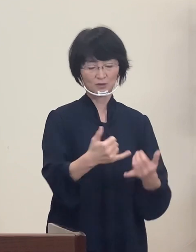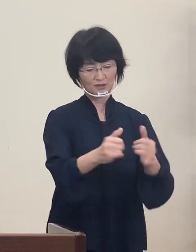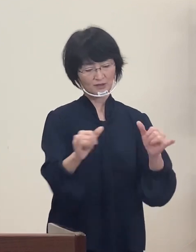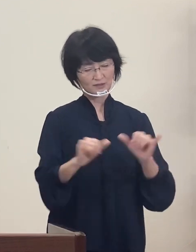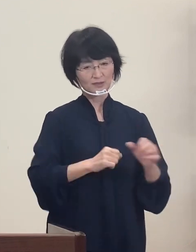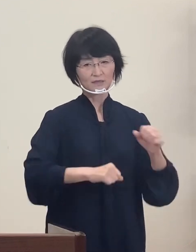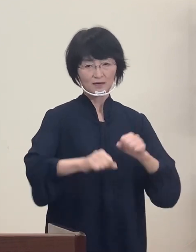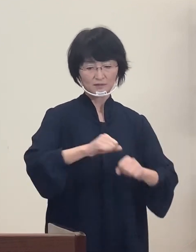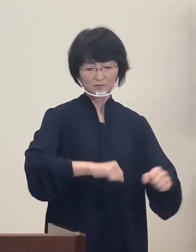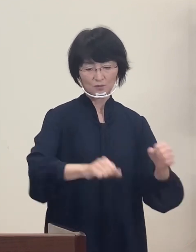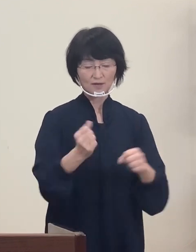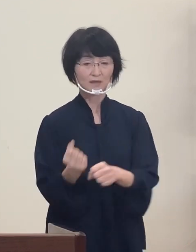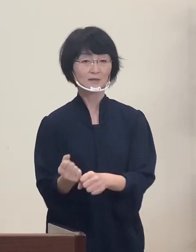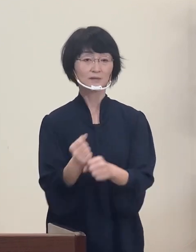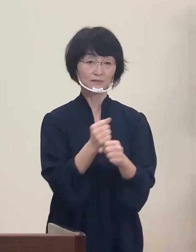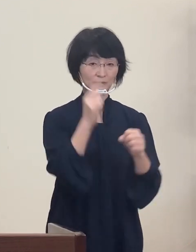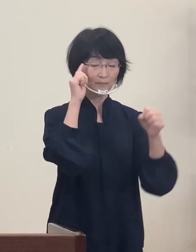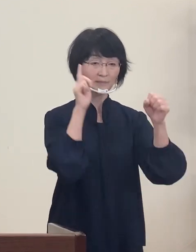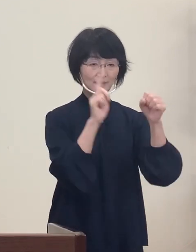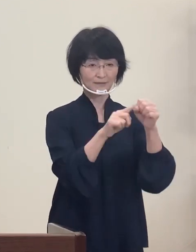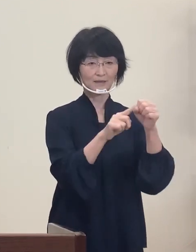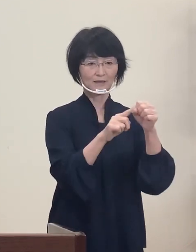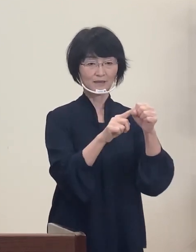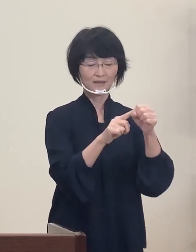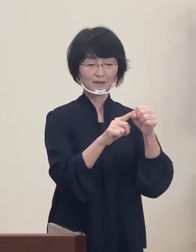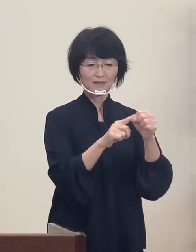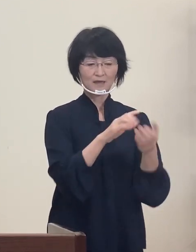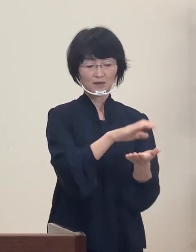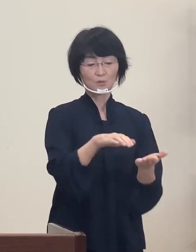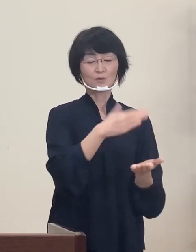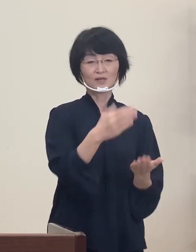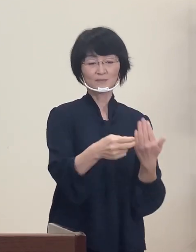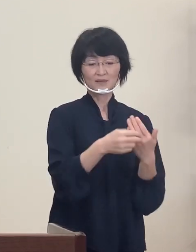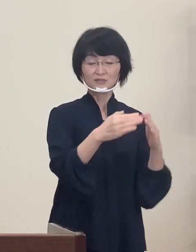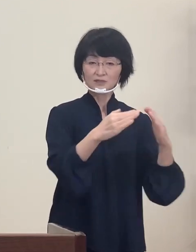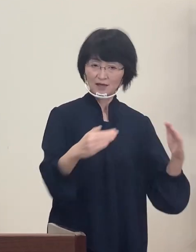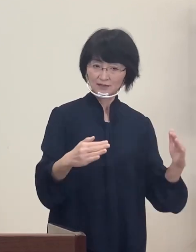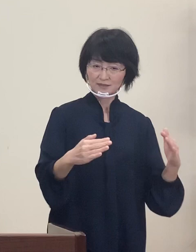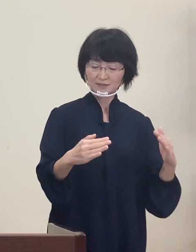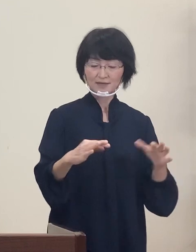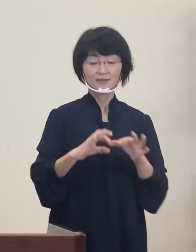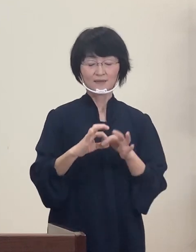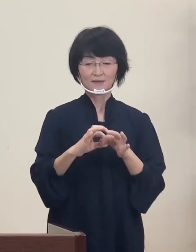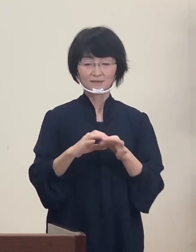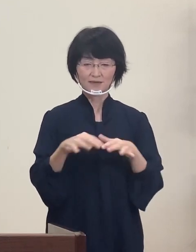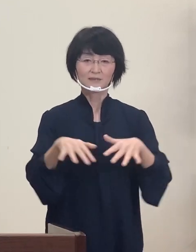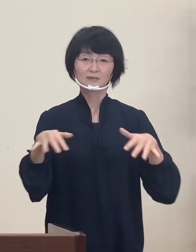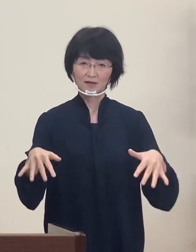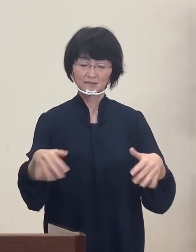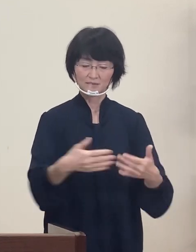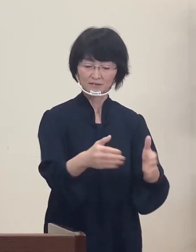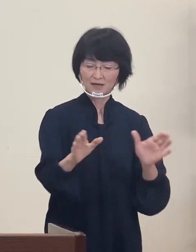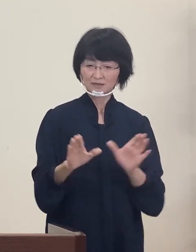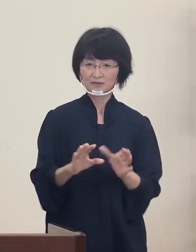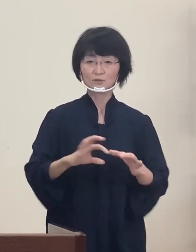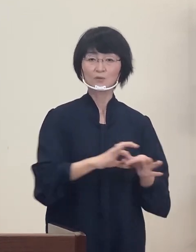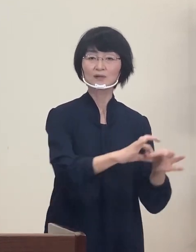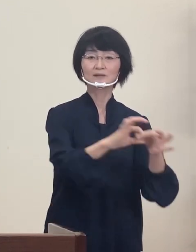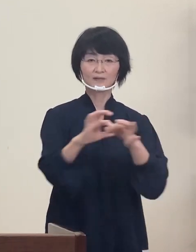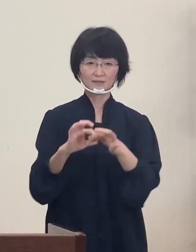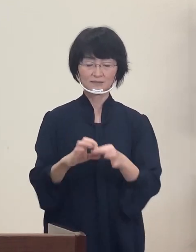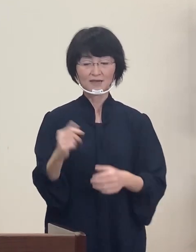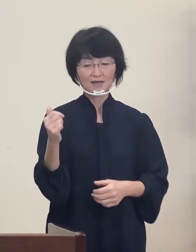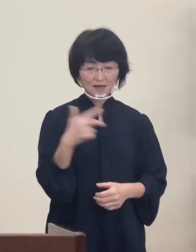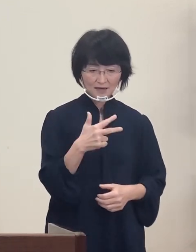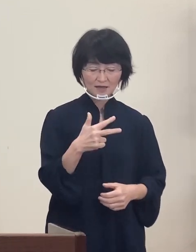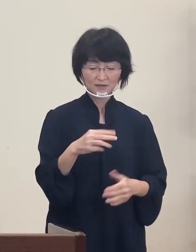通りの社会活動が行えるよう郡山医師会をはじめとする関係機関団体と連携して早期